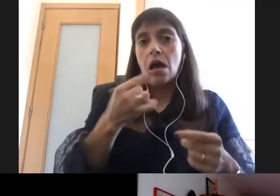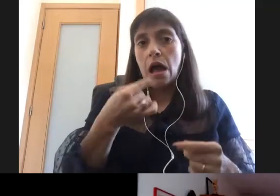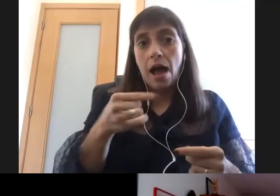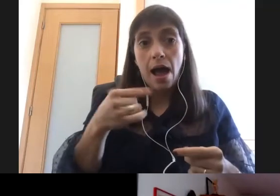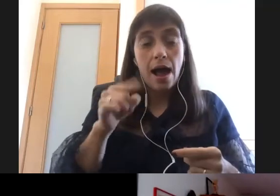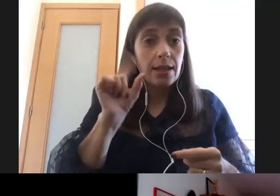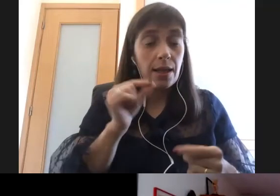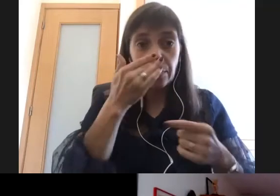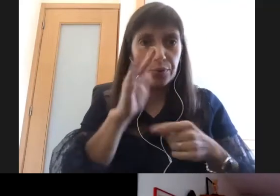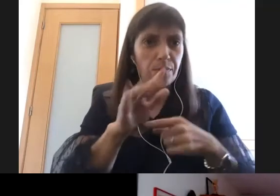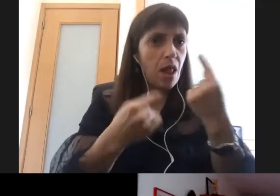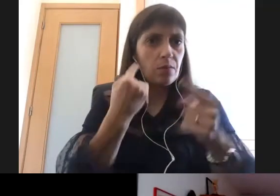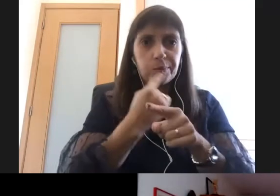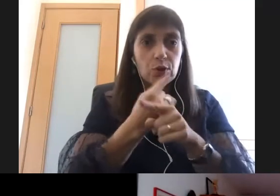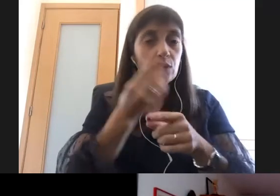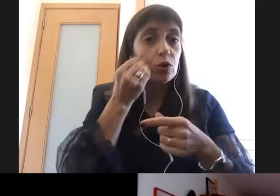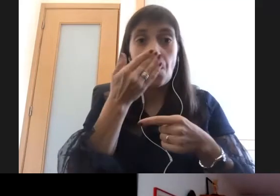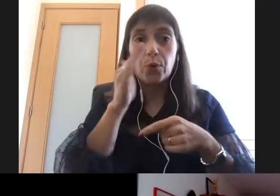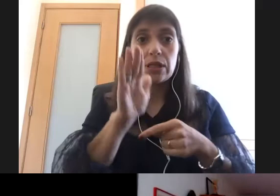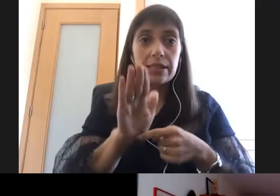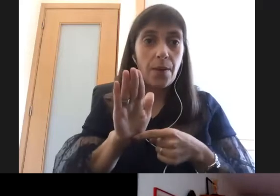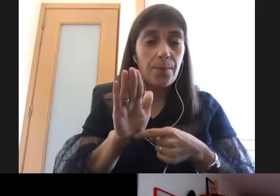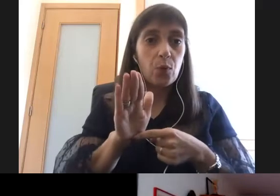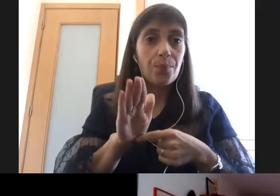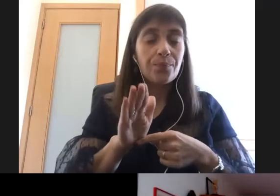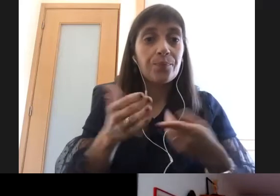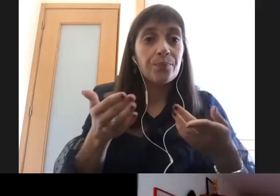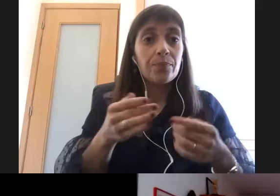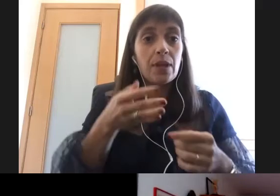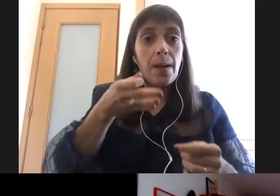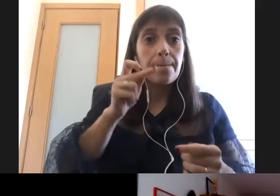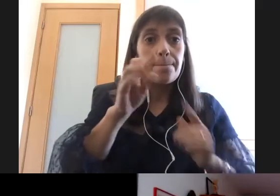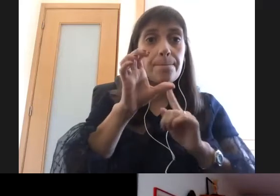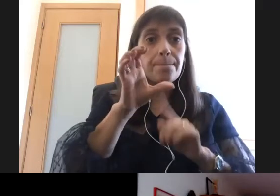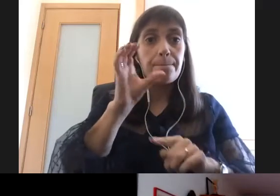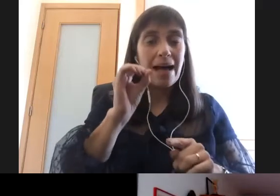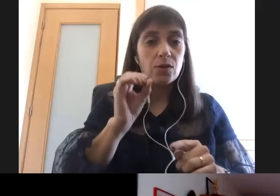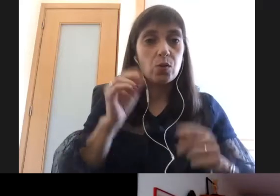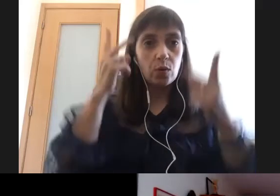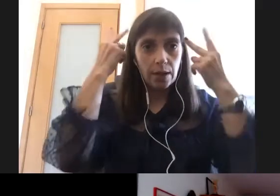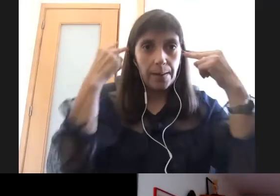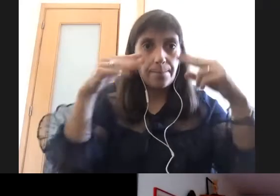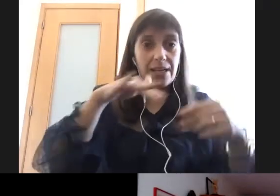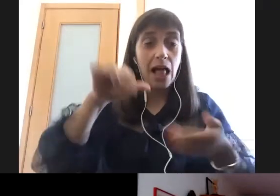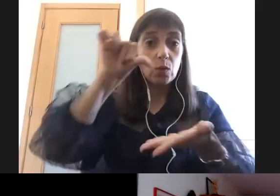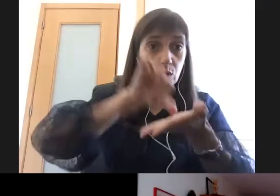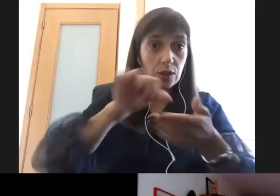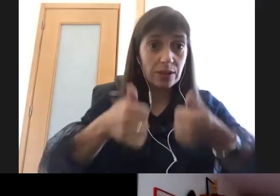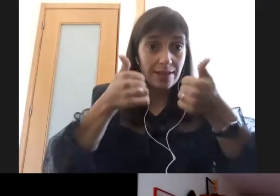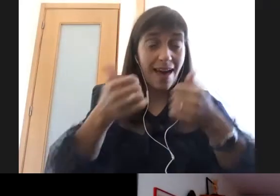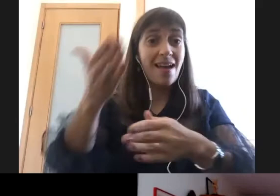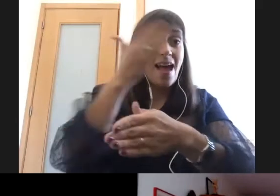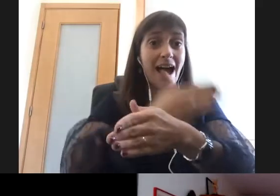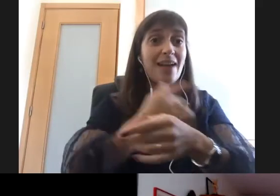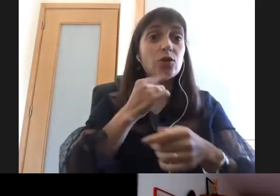Há coisas como, por exemplo, o Paço Imperial, que nós chamamos, que fica no centro da cidade, que antes era o Paço